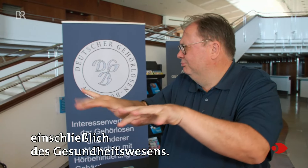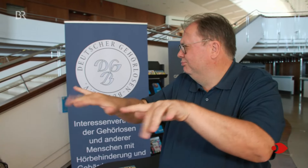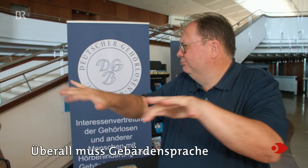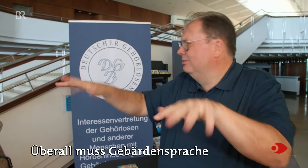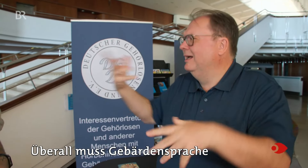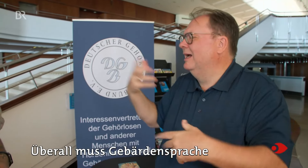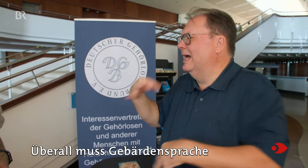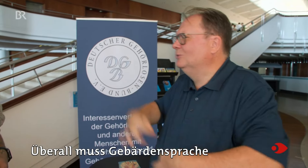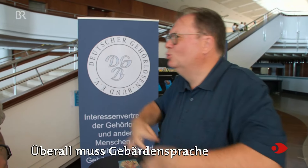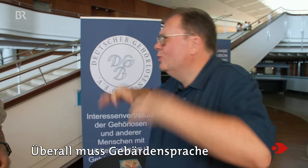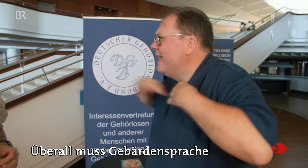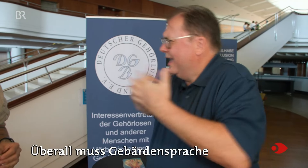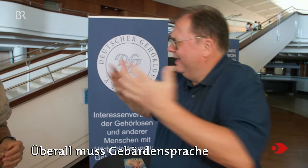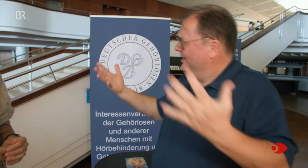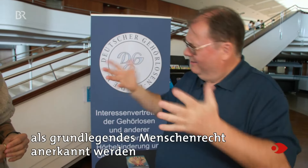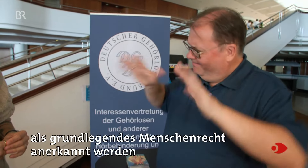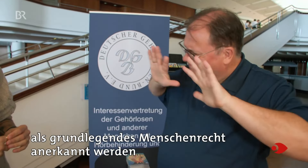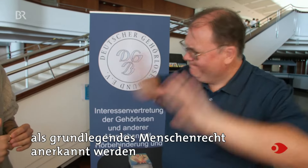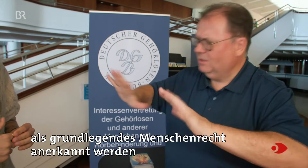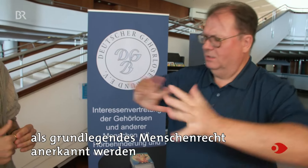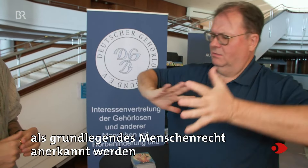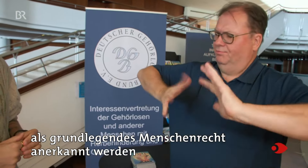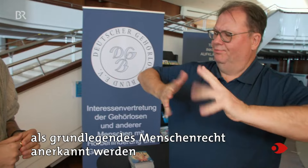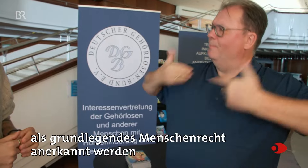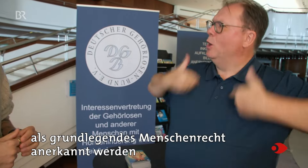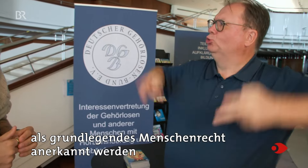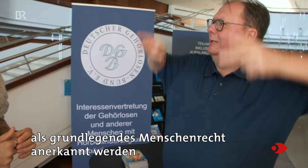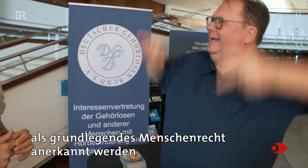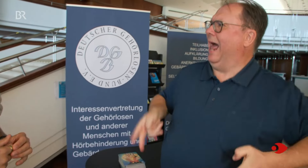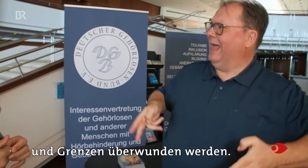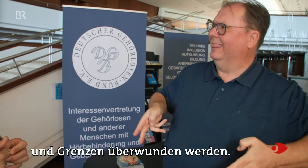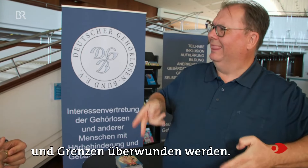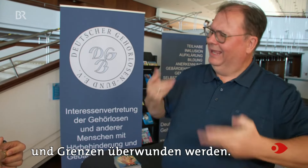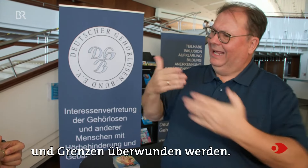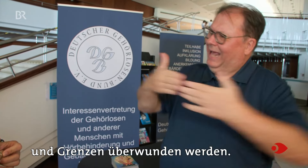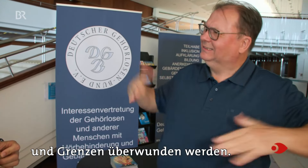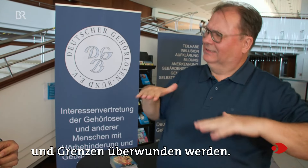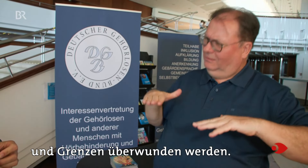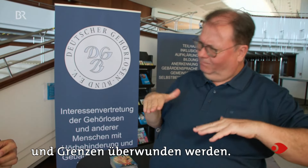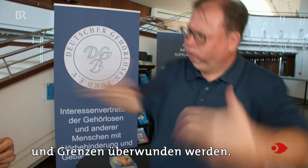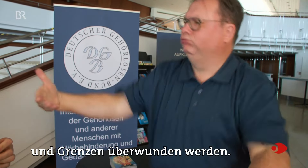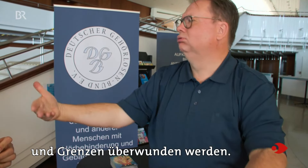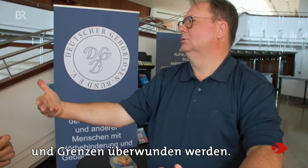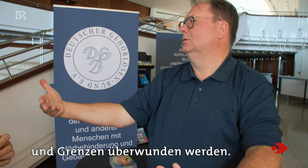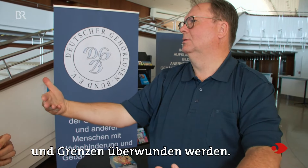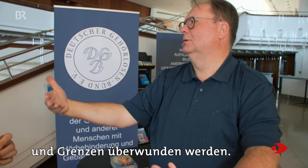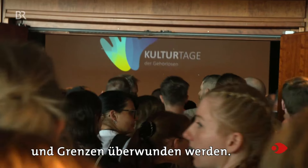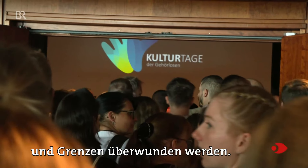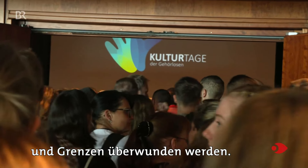Gesundheitswesens. Überall muss Gebärdensprache als grundlegendes Menschenrecht anerkannt werden und Grenzen überwunden werden.